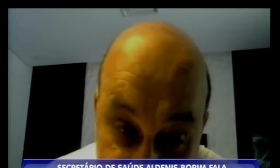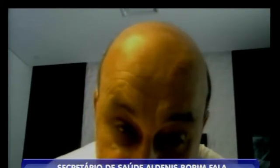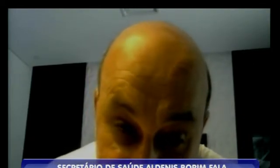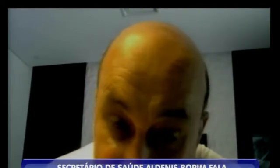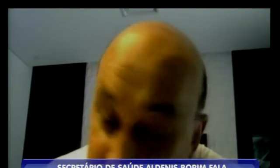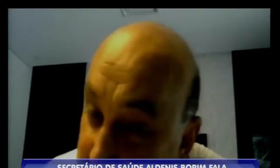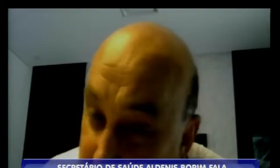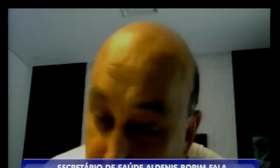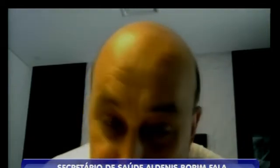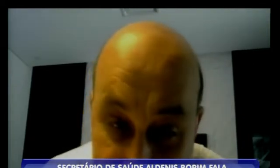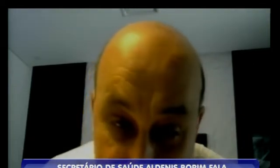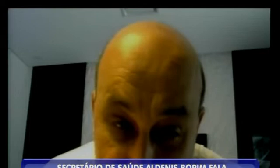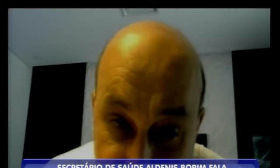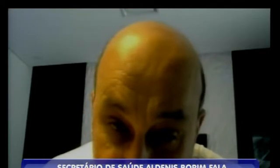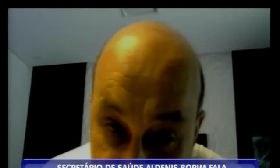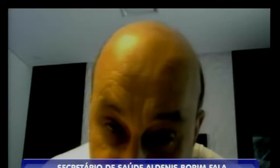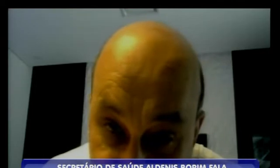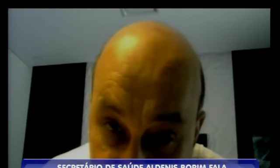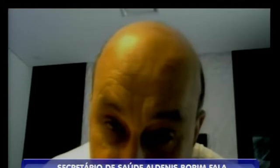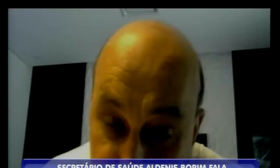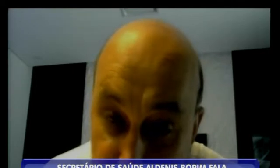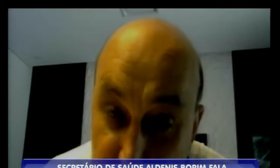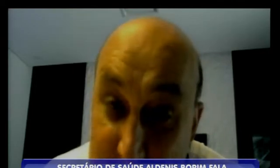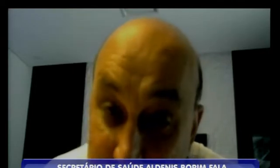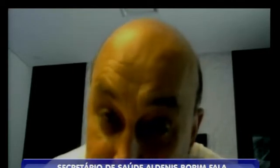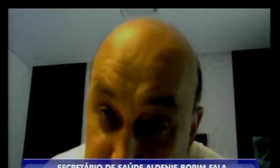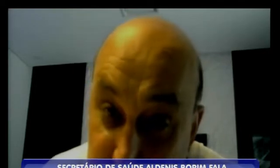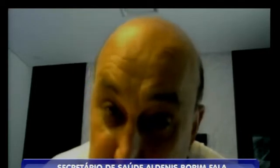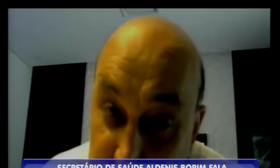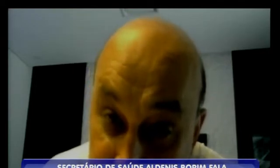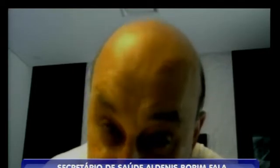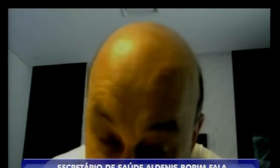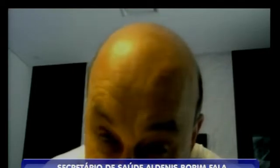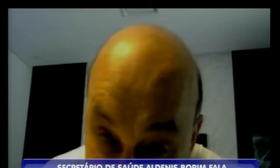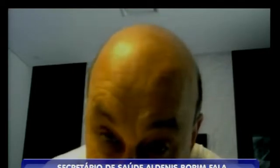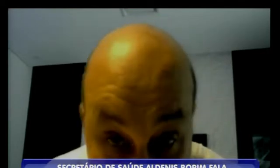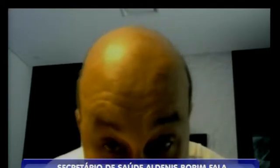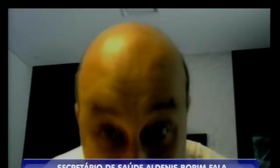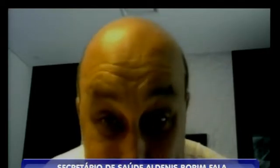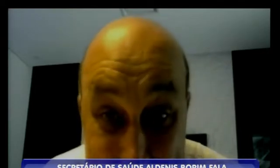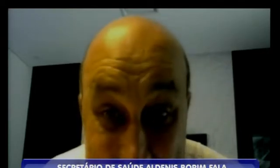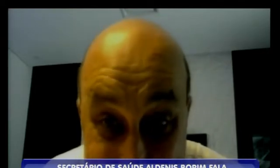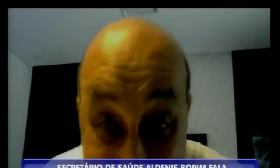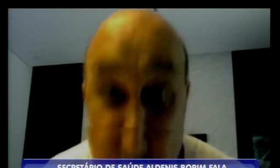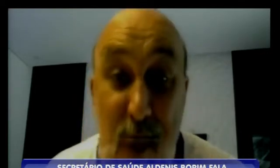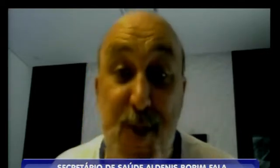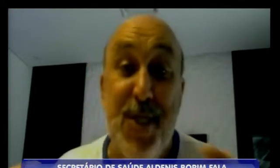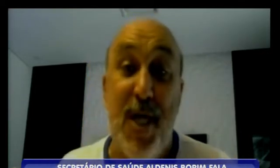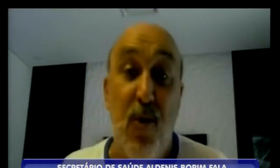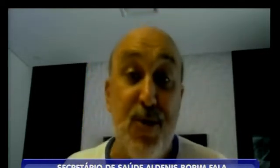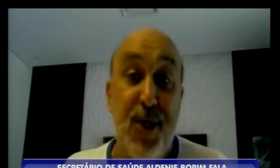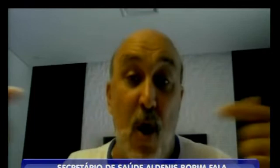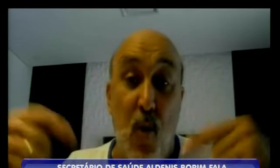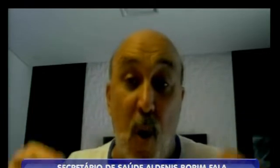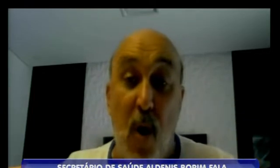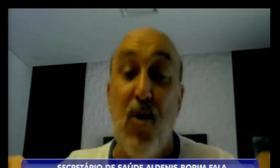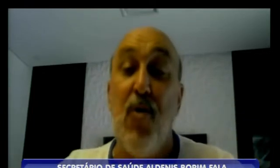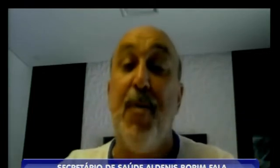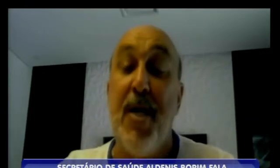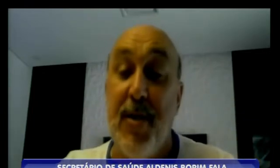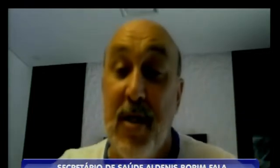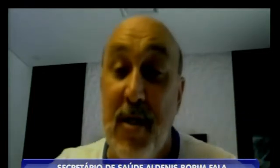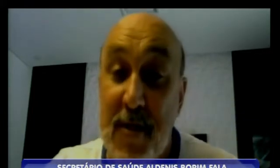por Karina, Odélio e vereador Peixão, os parabéns para a sua equipe. E mesmo debilitado com a sua saúde, qual